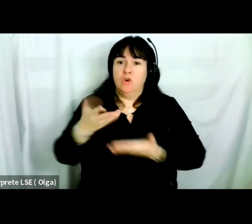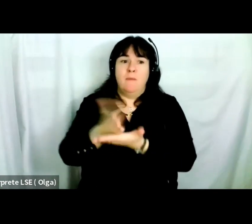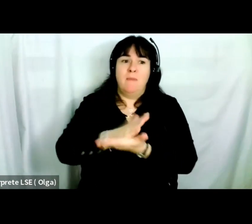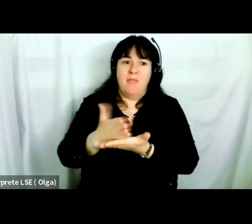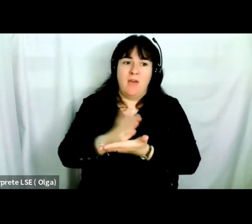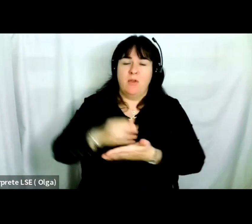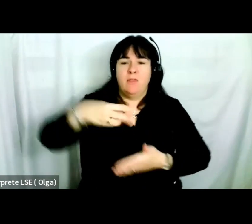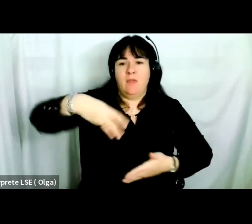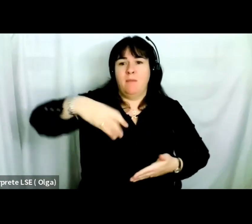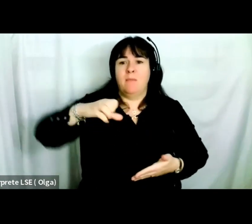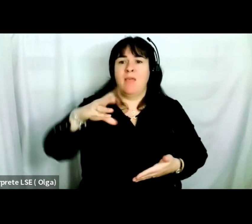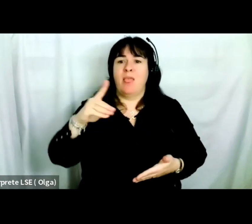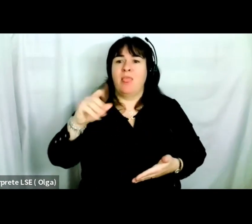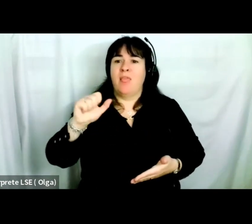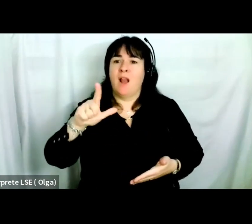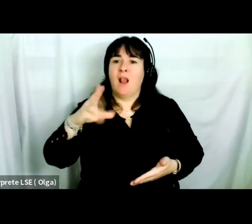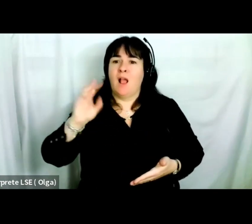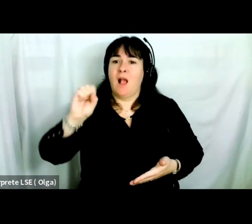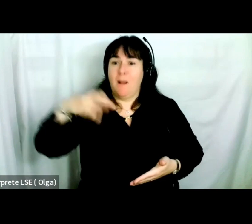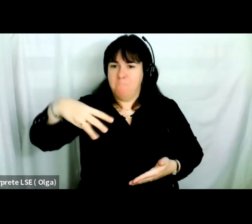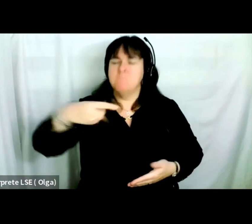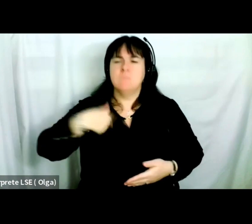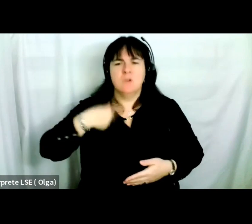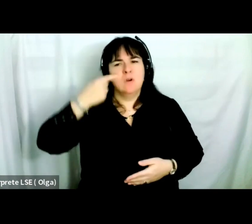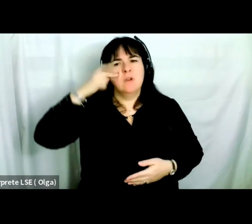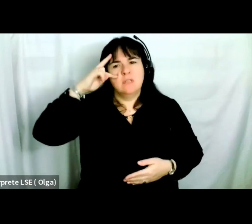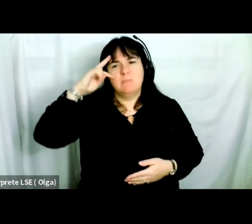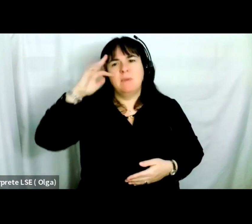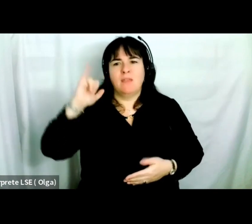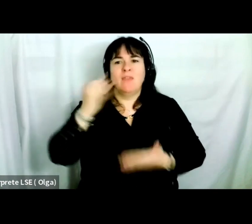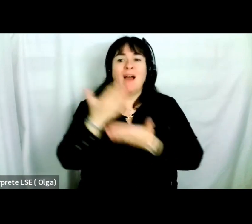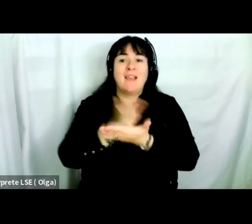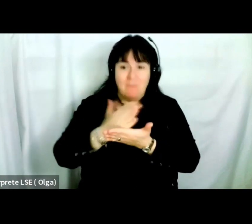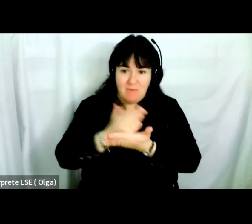Mediaicam, ¿eh? Y tengo experiencia en mediación